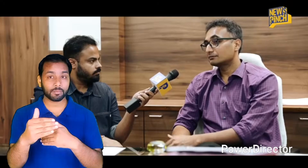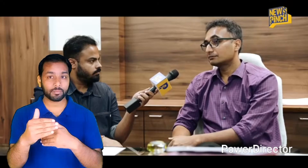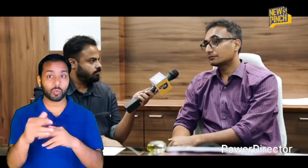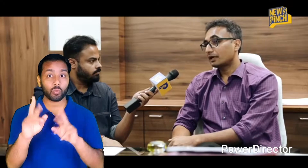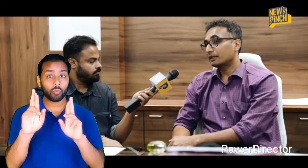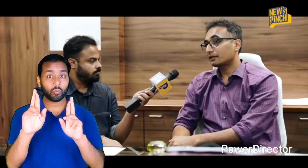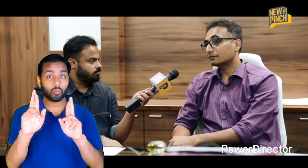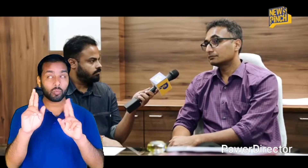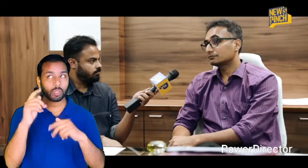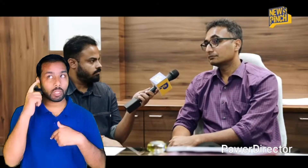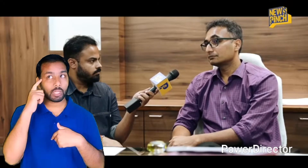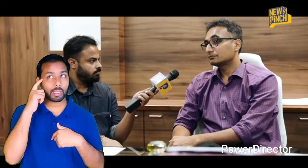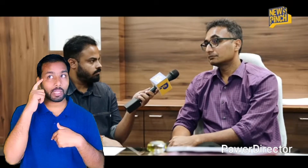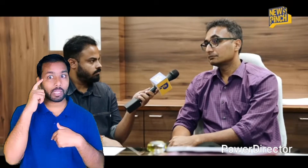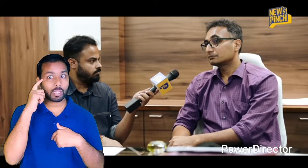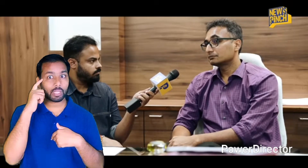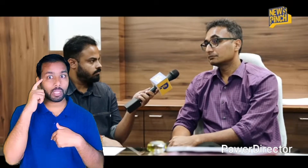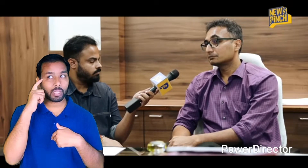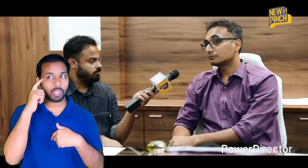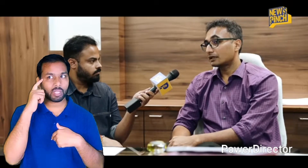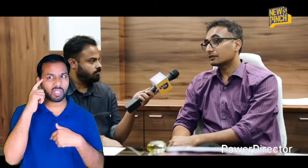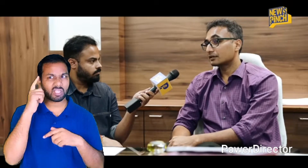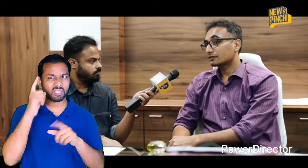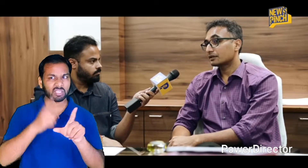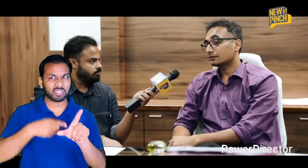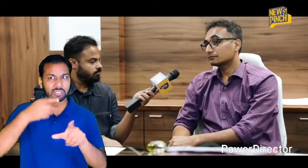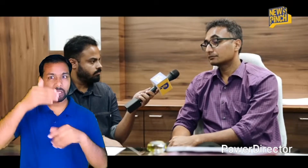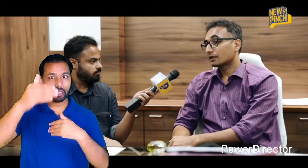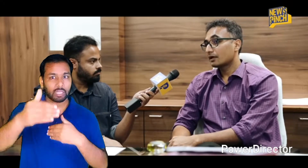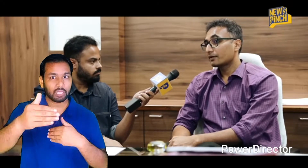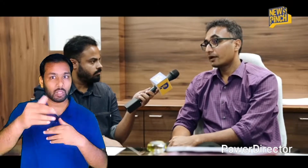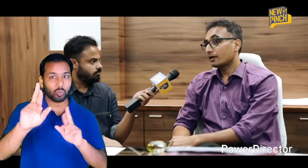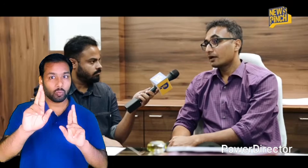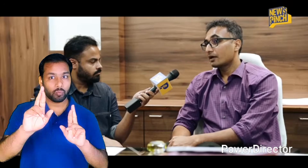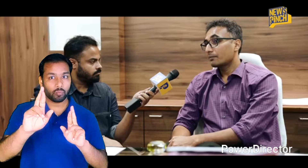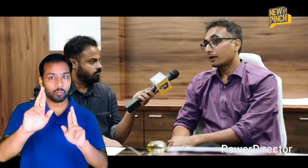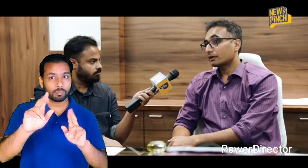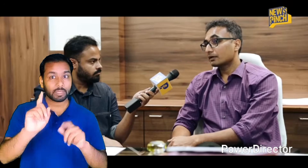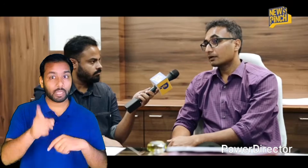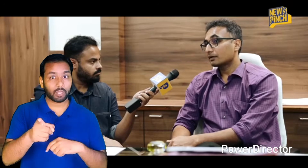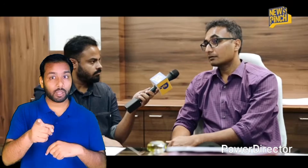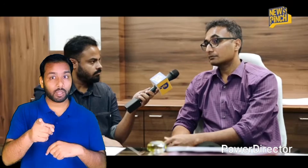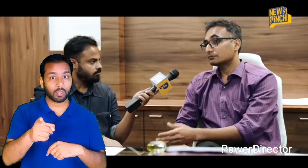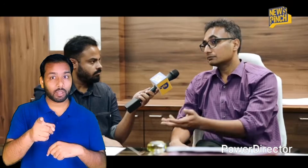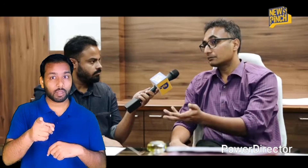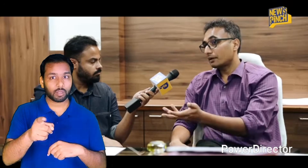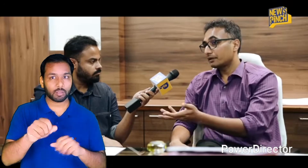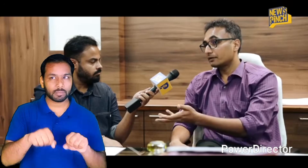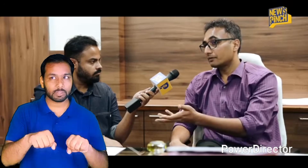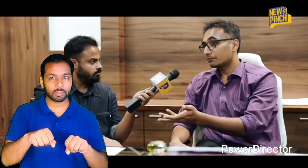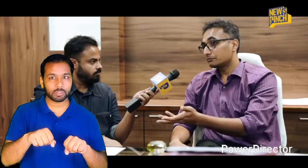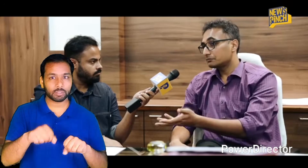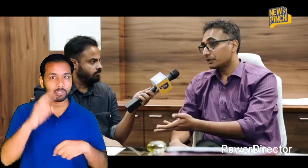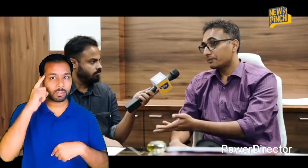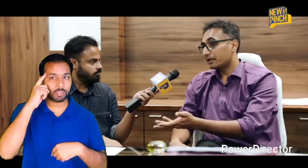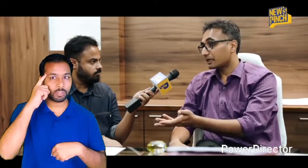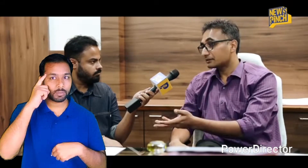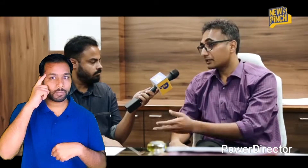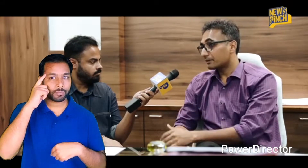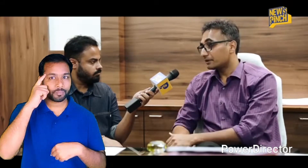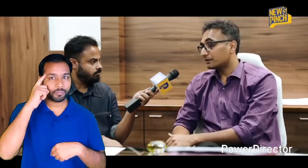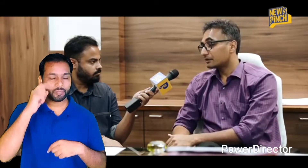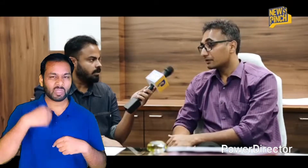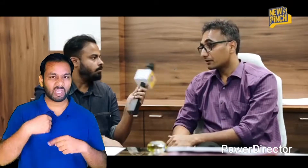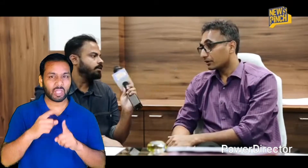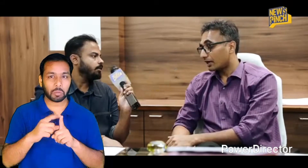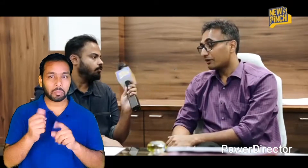एक्चुअली आई थिंक लास्ट ईयर था शायद, राइट, बट आई मीन ये मेरे ख्याल